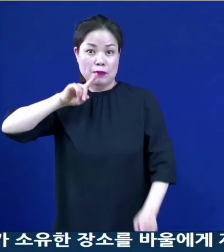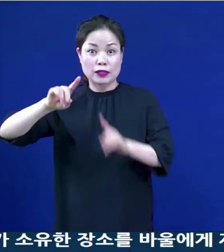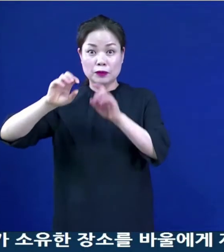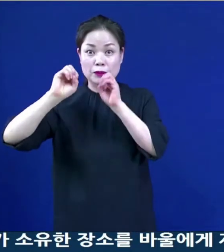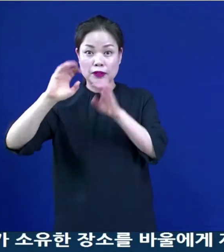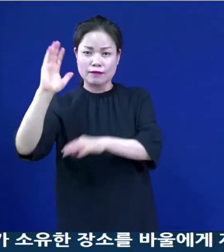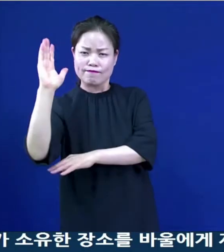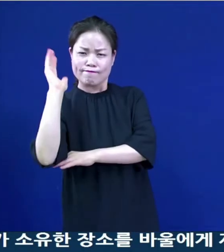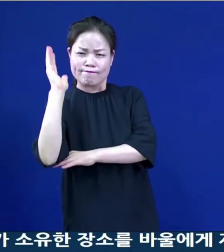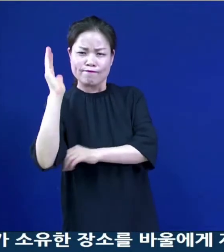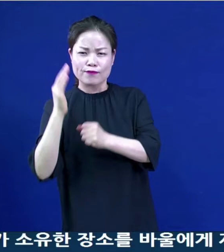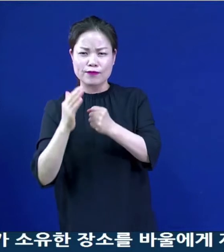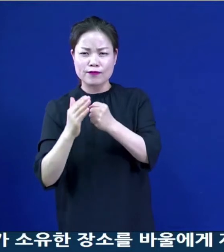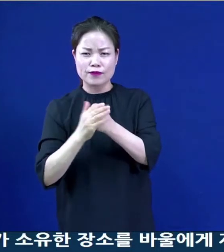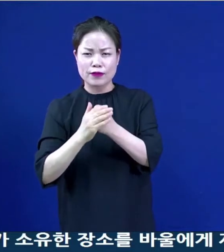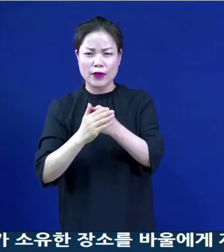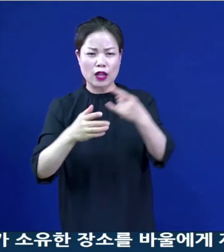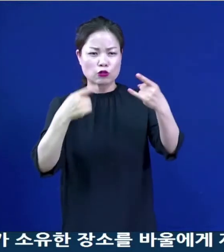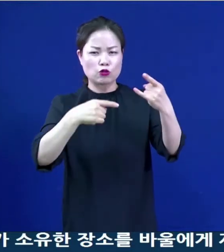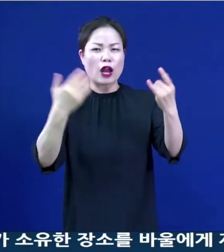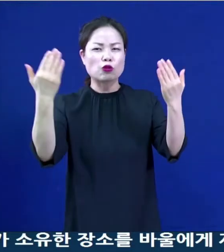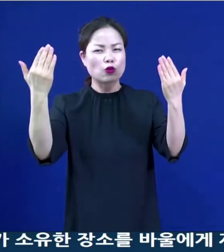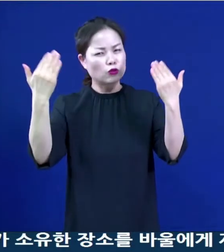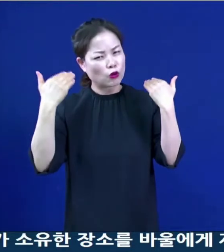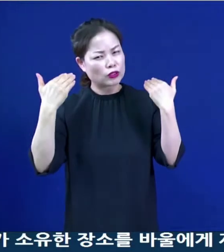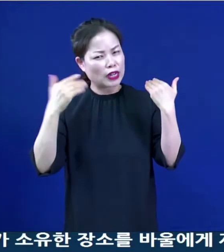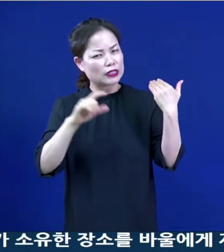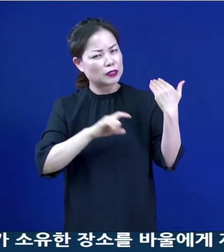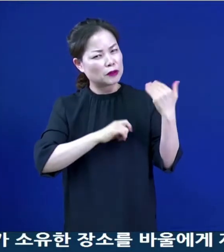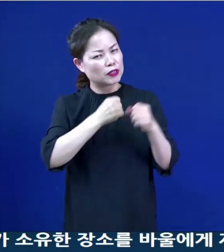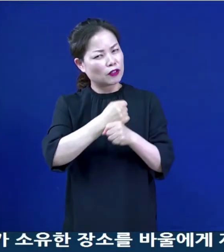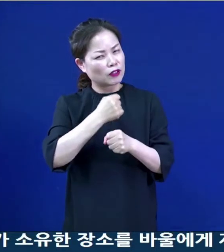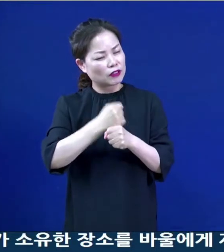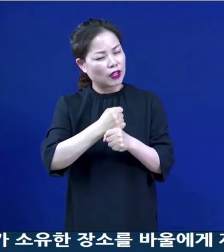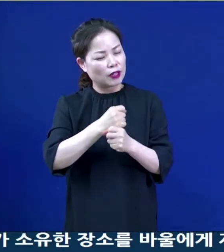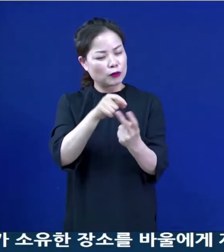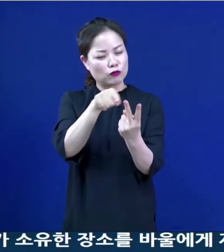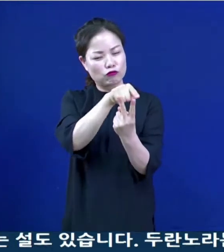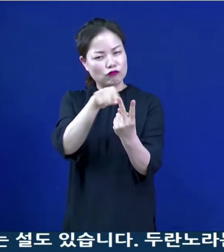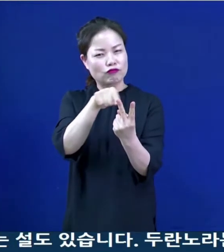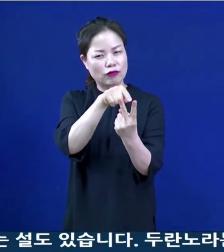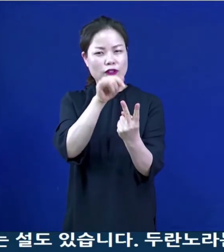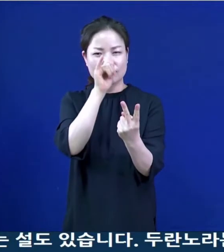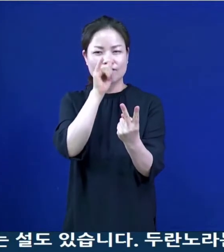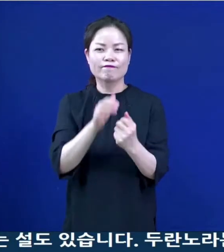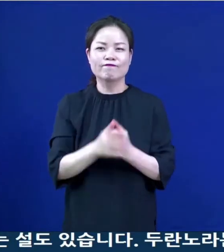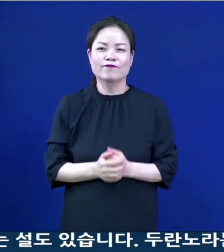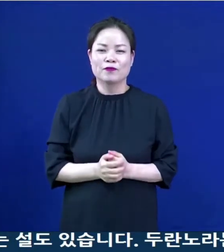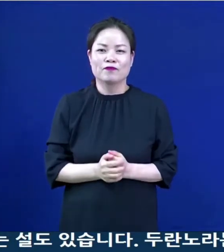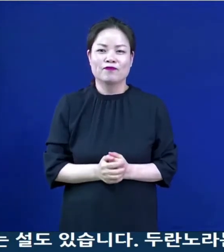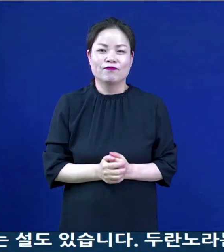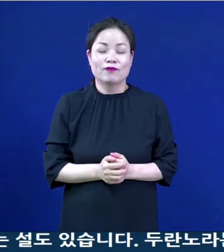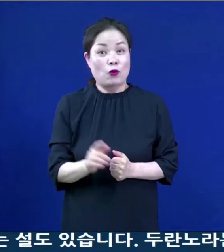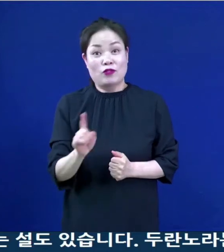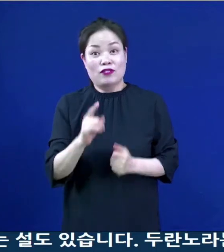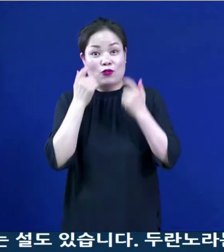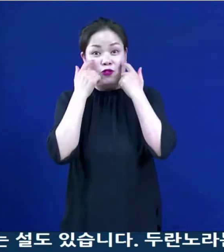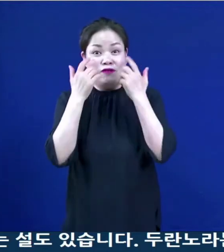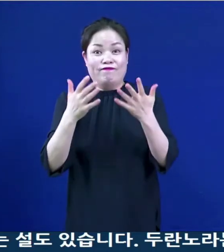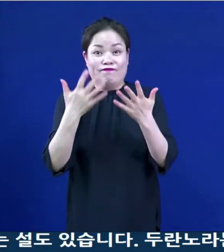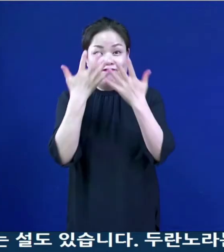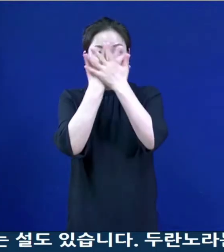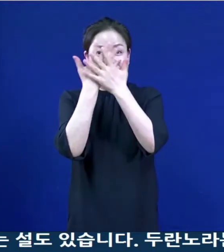말씀을 강론했기 때문에 두란노 서원이 됐다 이렇게 그 이제 설명하는 두 개의 설이 있습니다. 뭐 이렇게 어떤 게